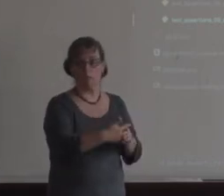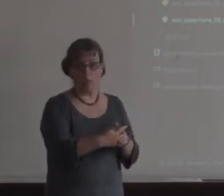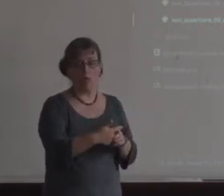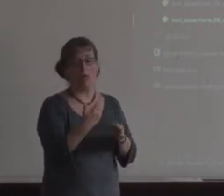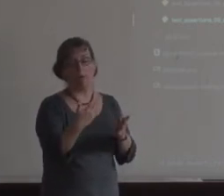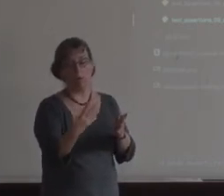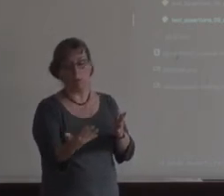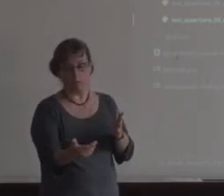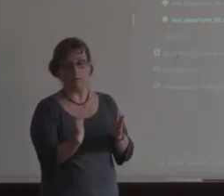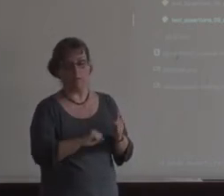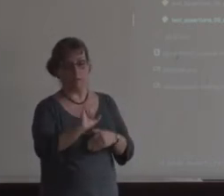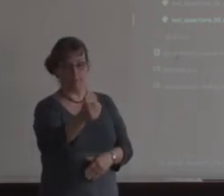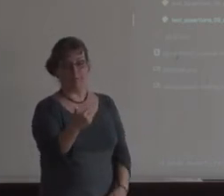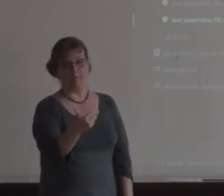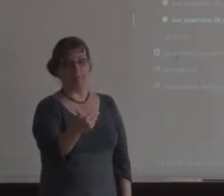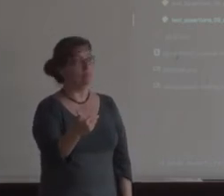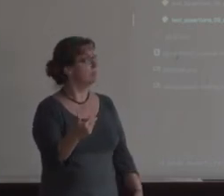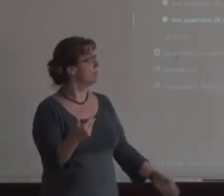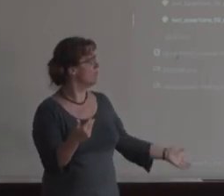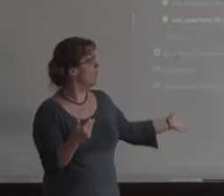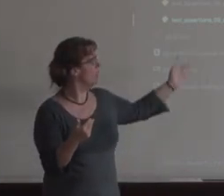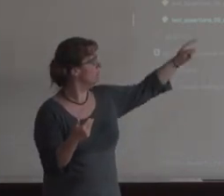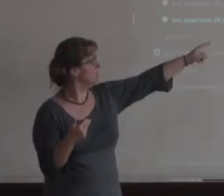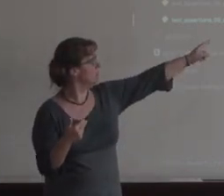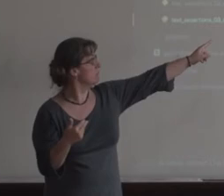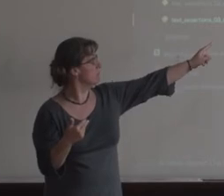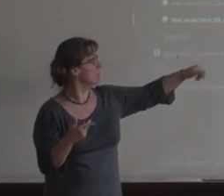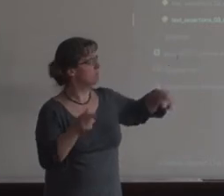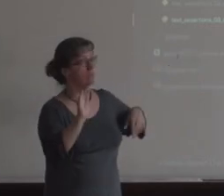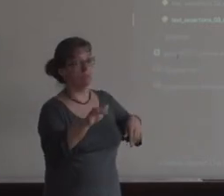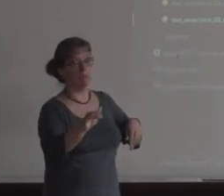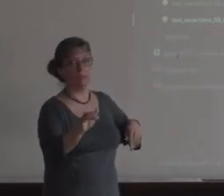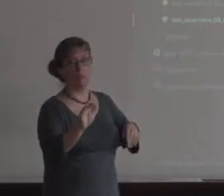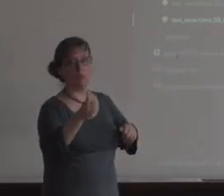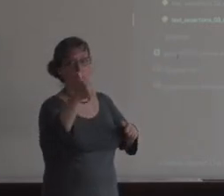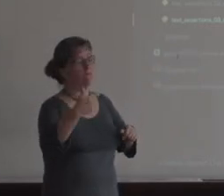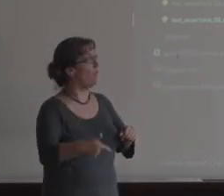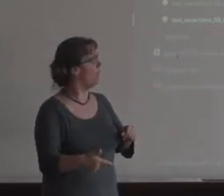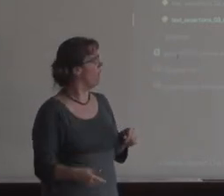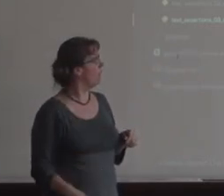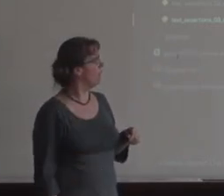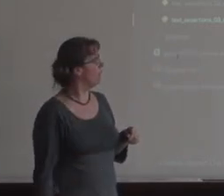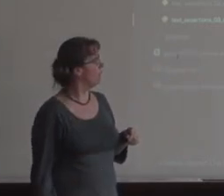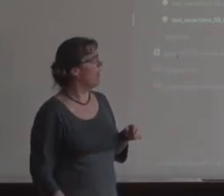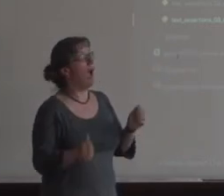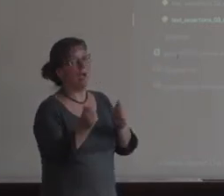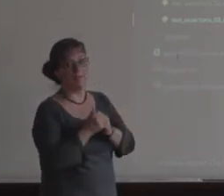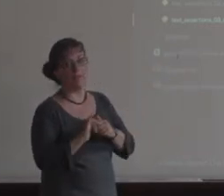petite assertion qui est « assert called once with ». Qui permet de vérifier ça en un coup.